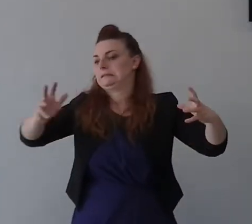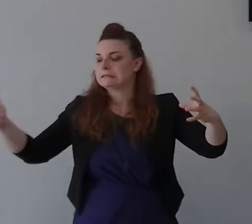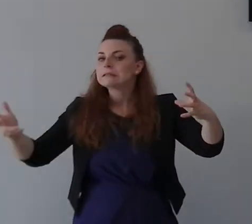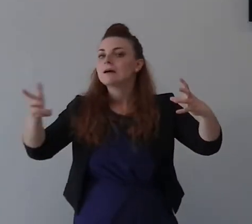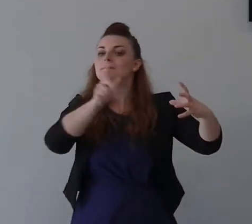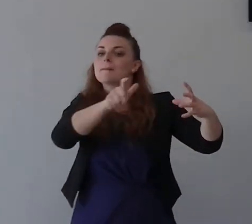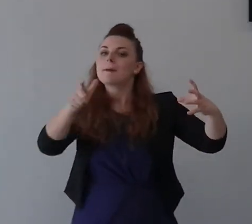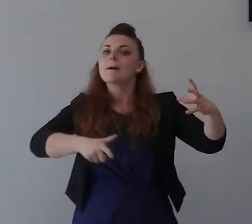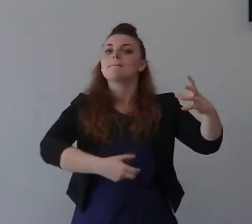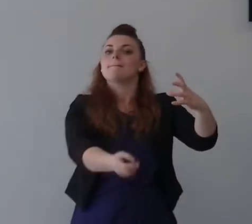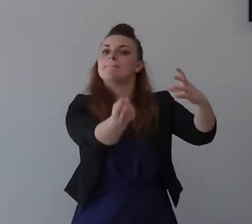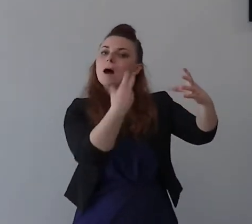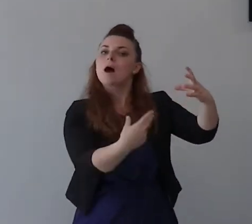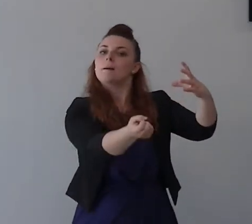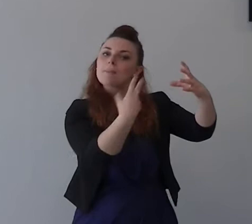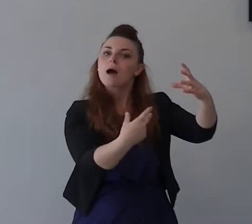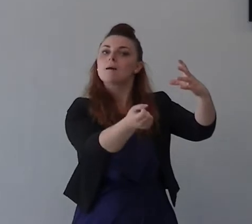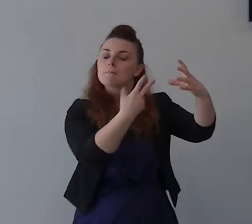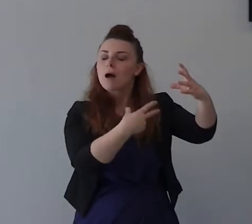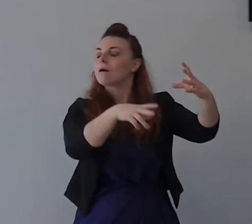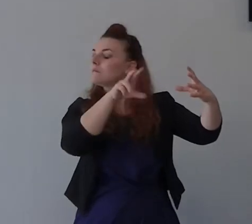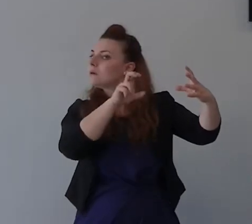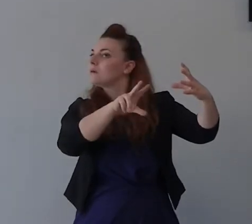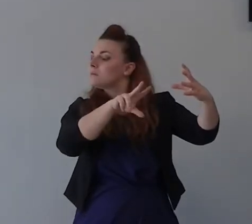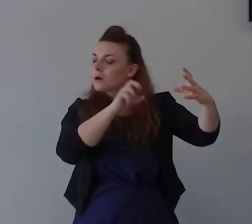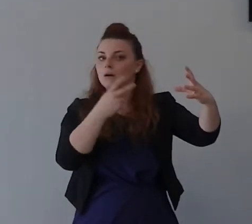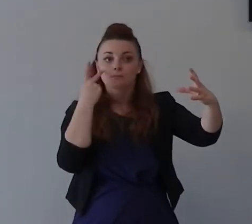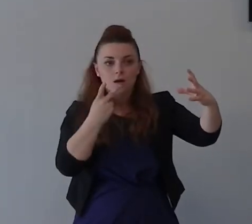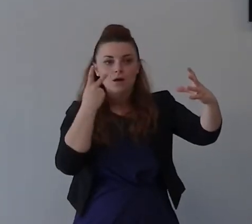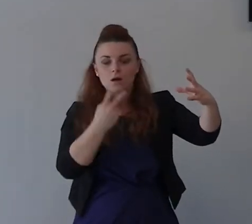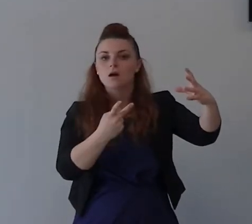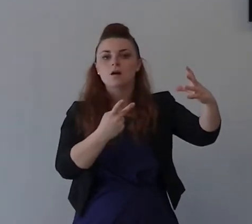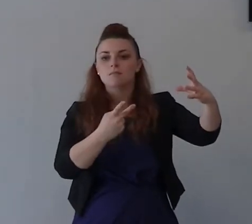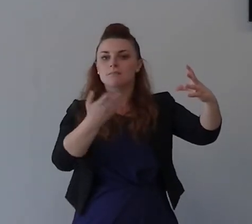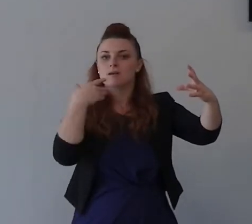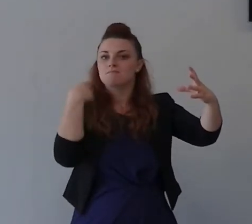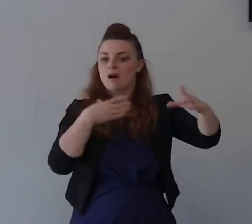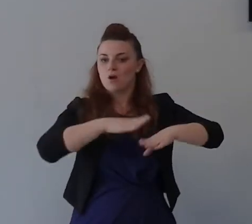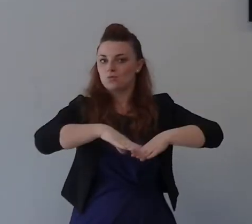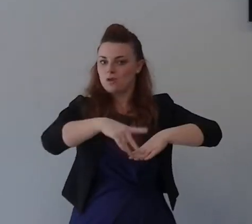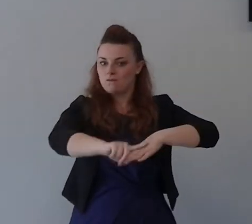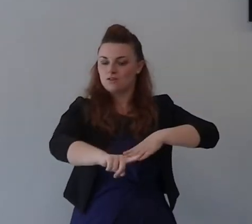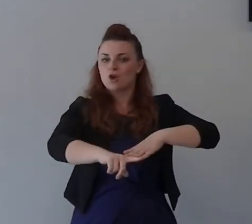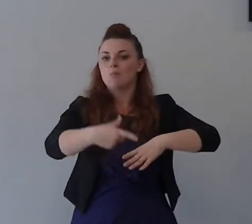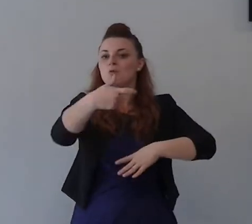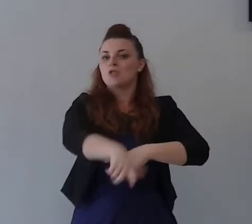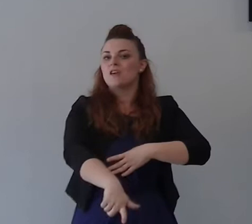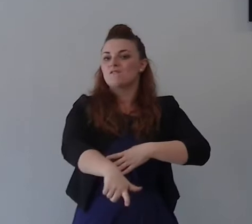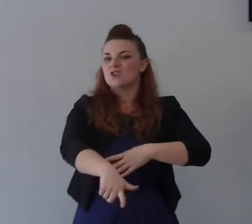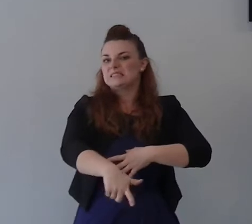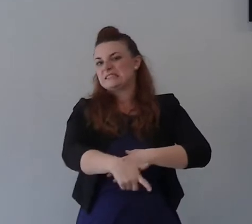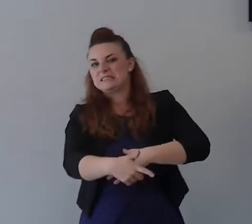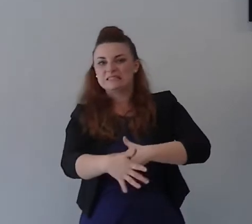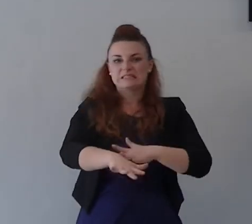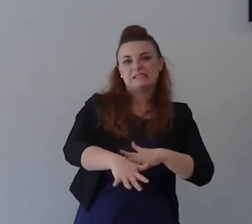non avresti neppure osato pensare, tanto erano scurrili, erano volgari. Ma hanno perso un peso,